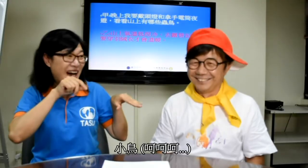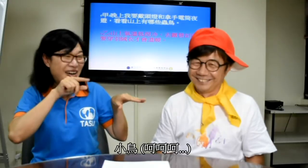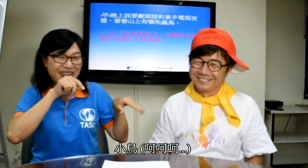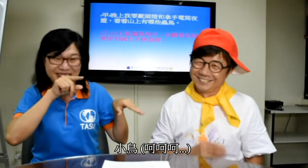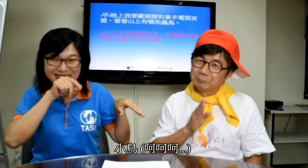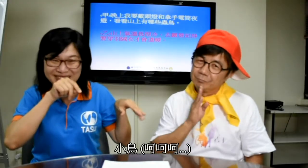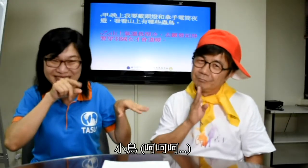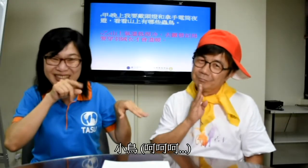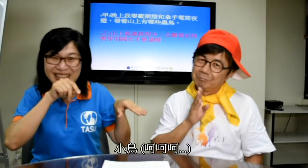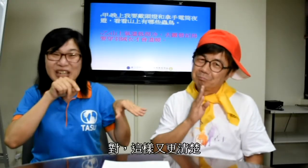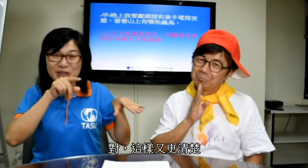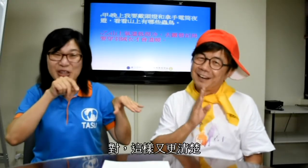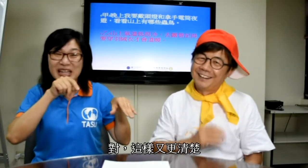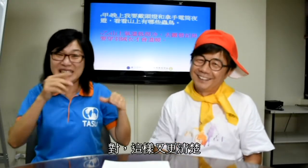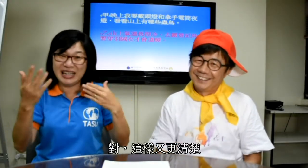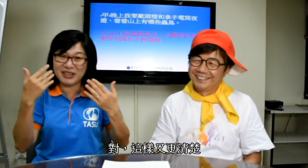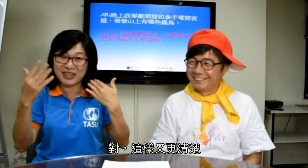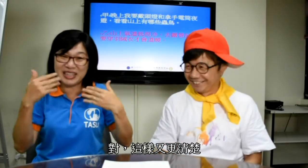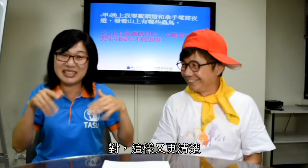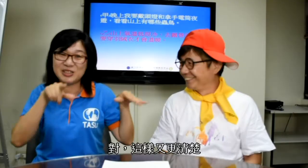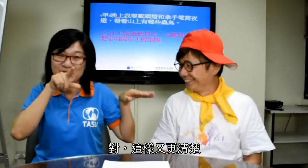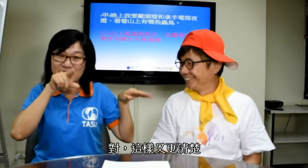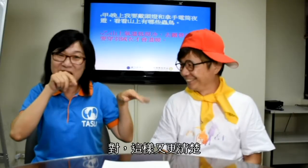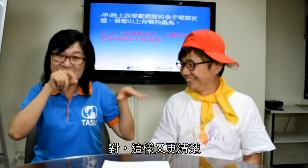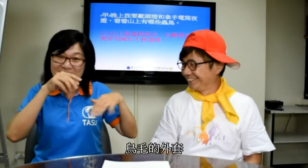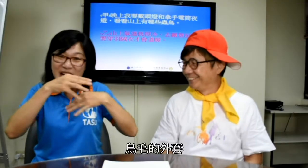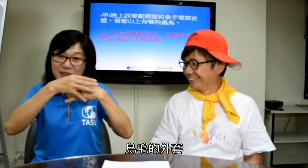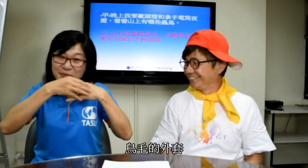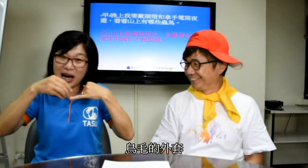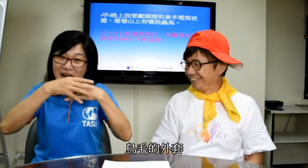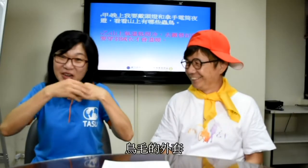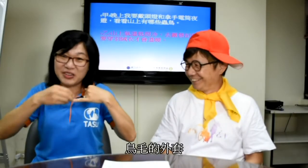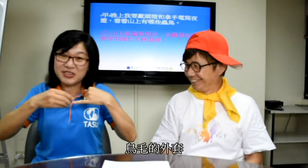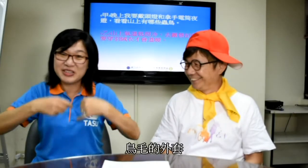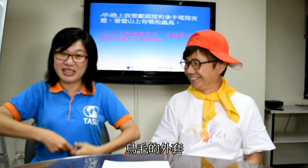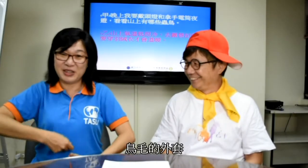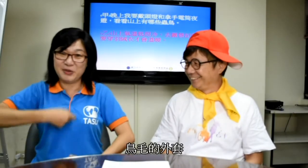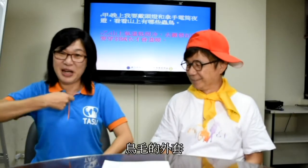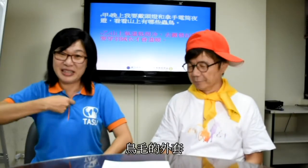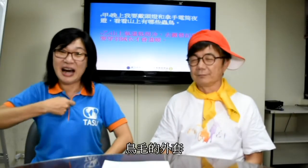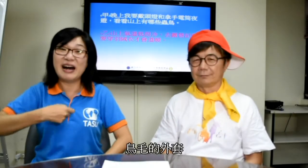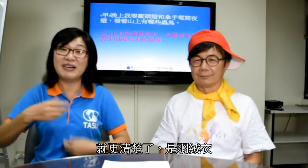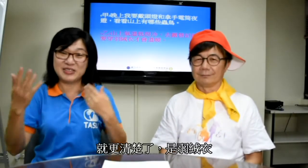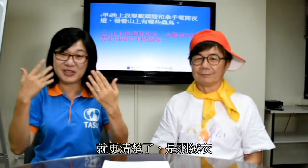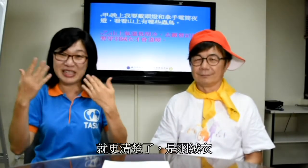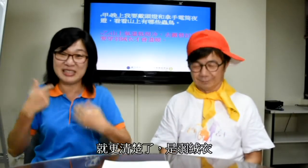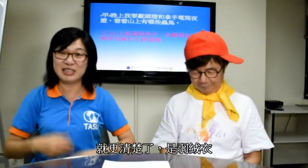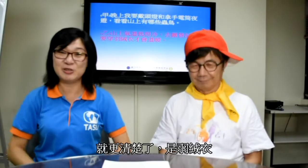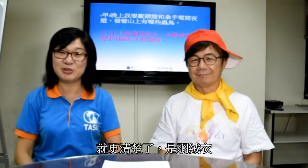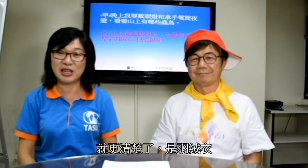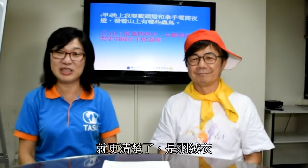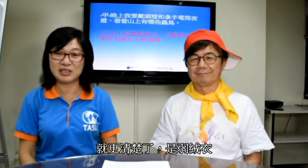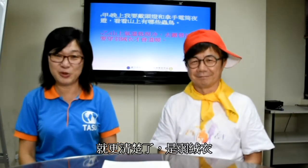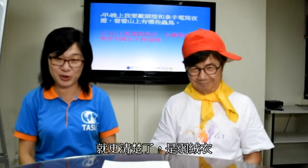鸟，对，这样又更清楚。鸟毛的外套就更清楚了，是羽绒